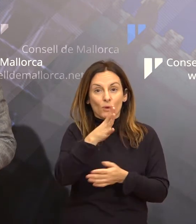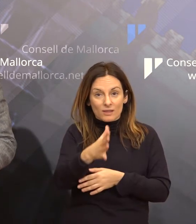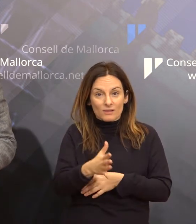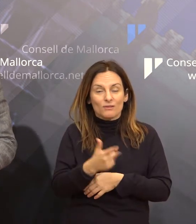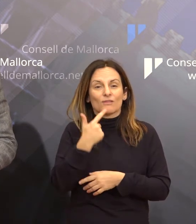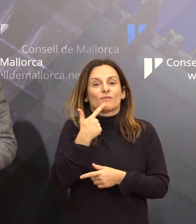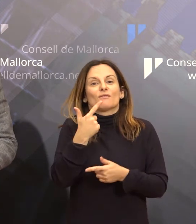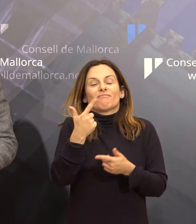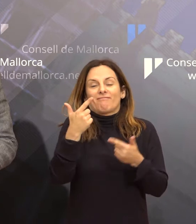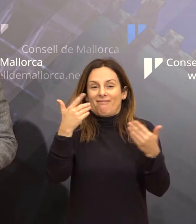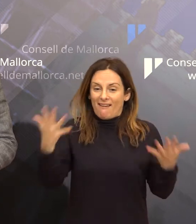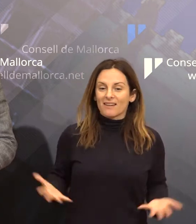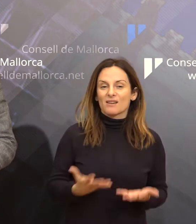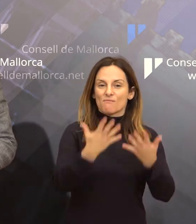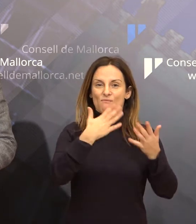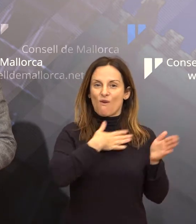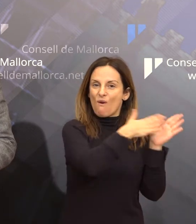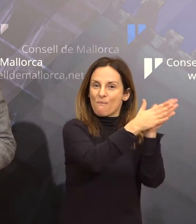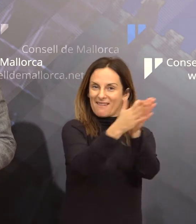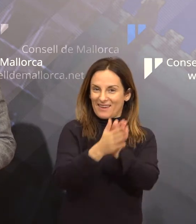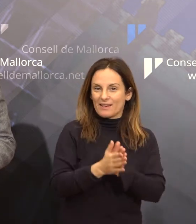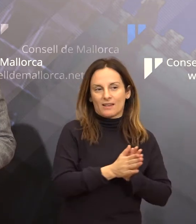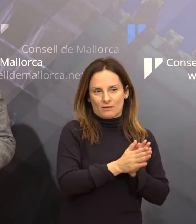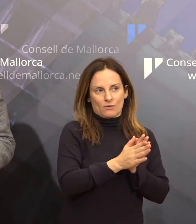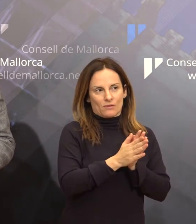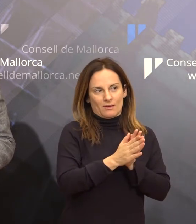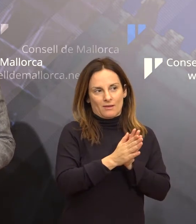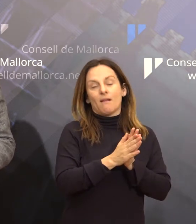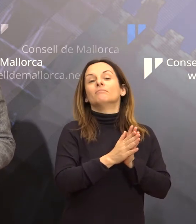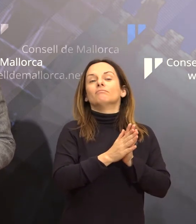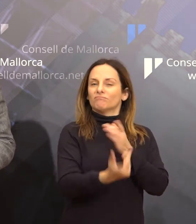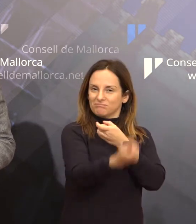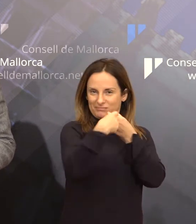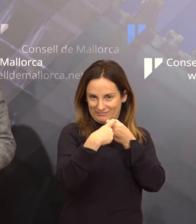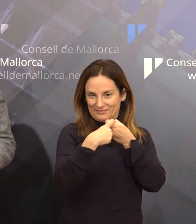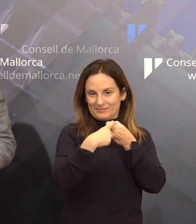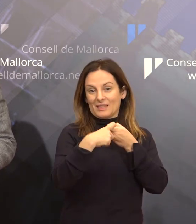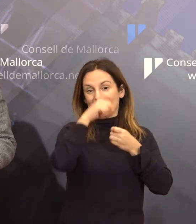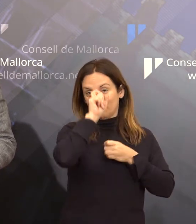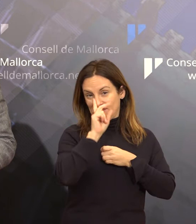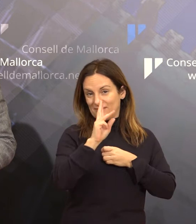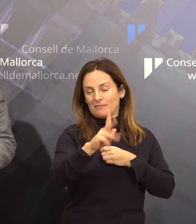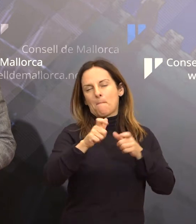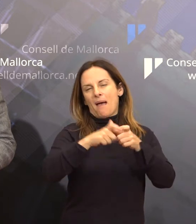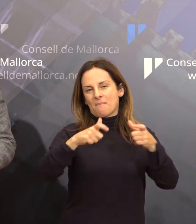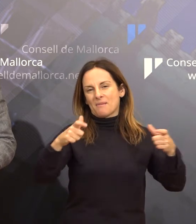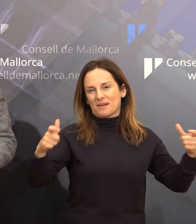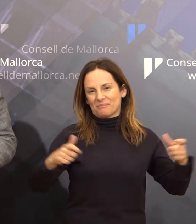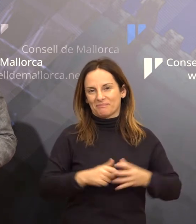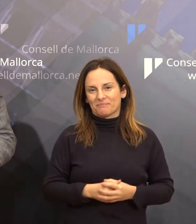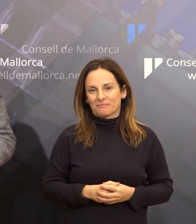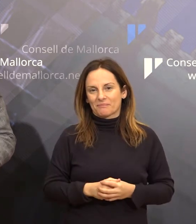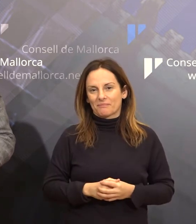animo a mis colegas artesanos a que se sumen a la iniciativa esperando que en siguientes ediciones seamos muchos más